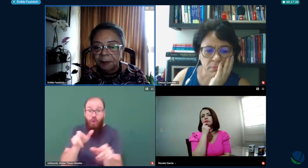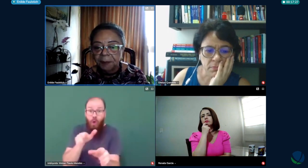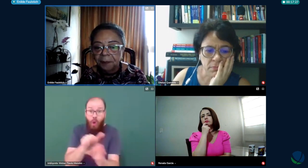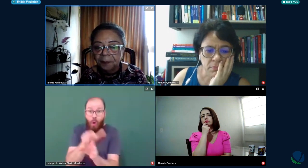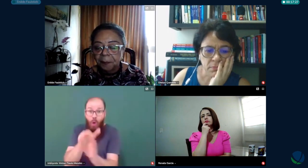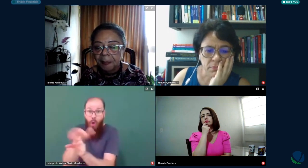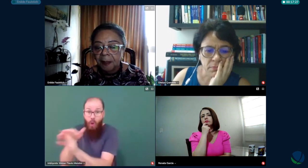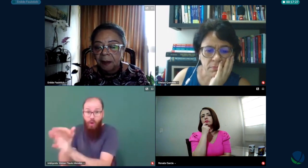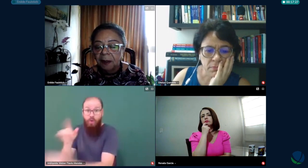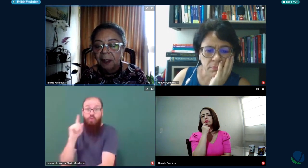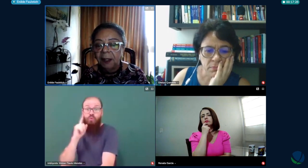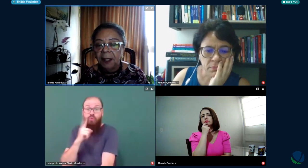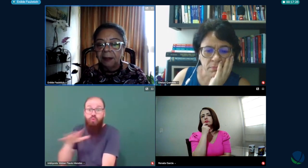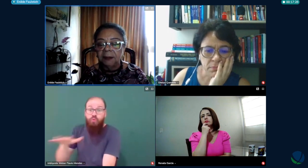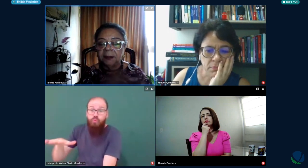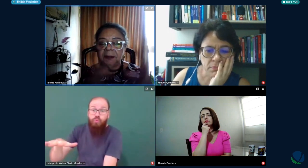surdos.